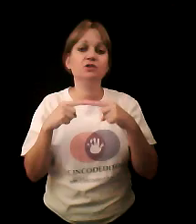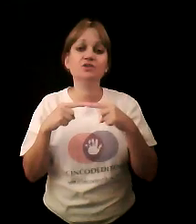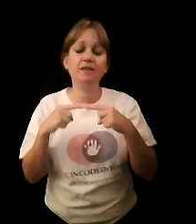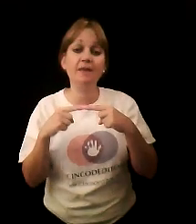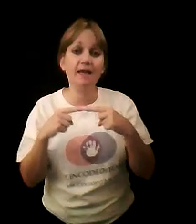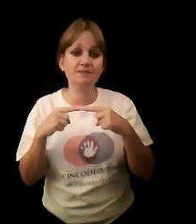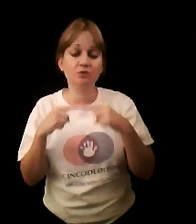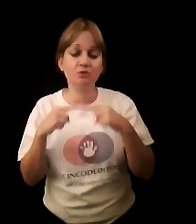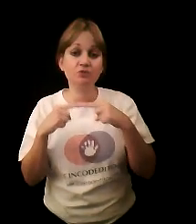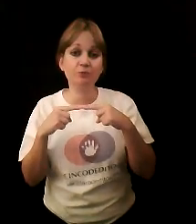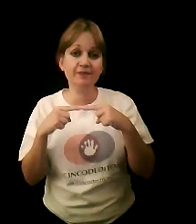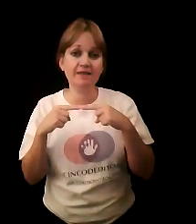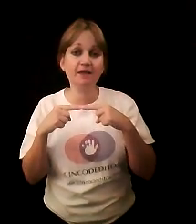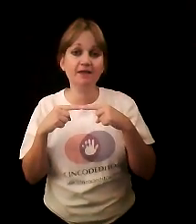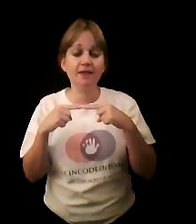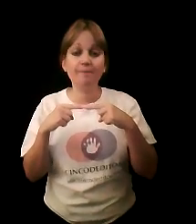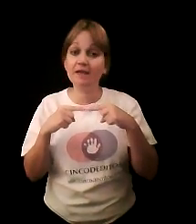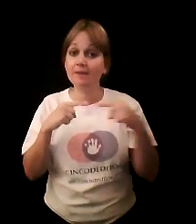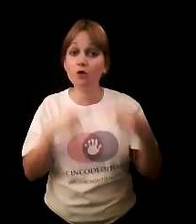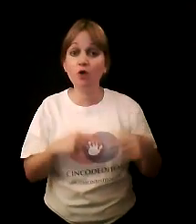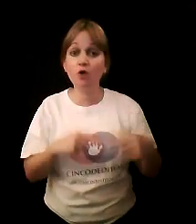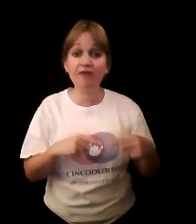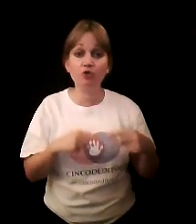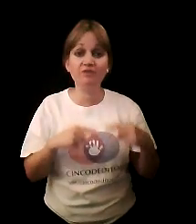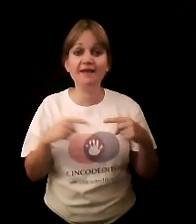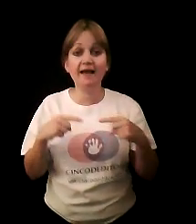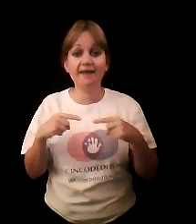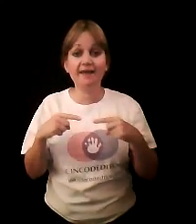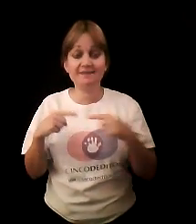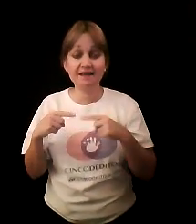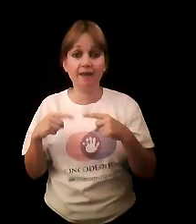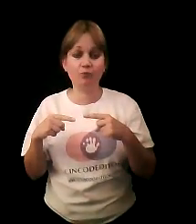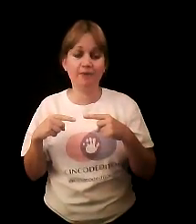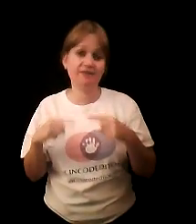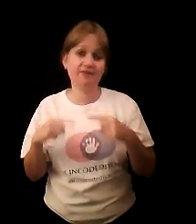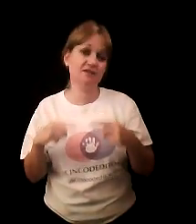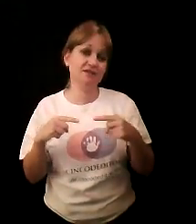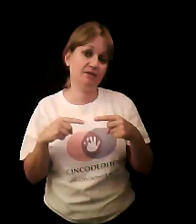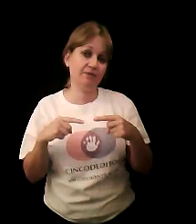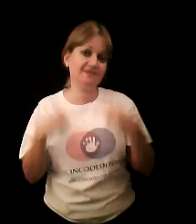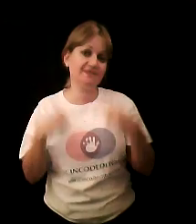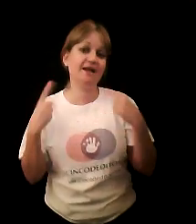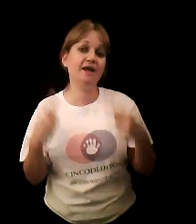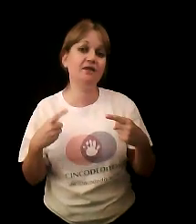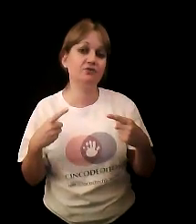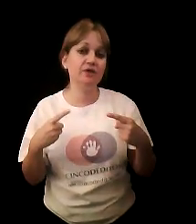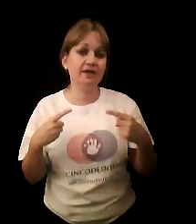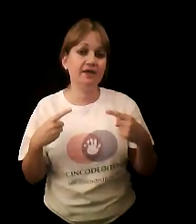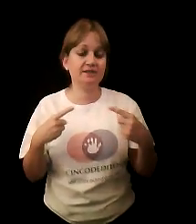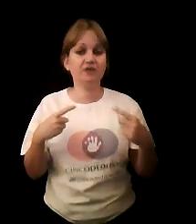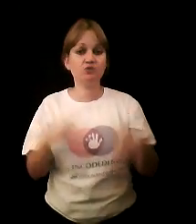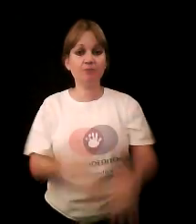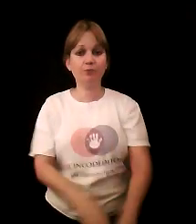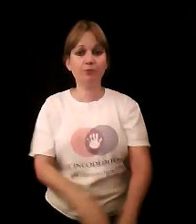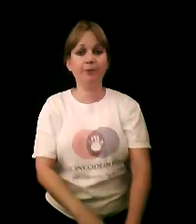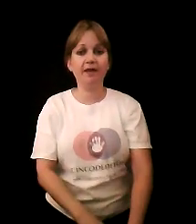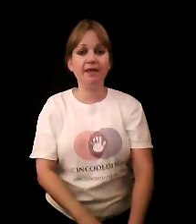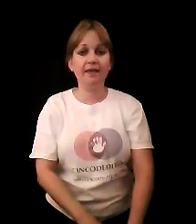Entonces, además, podemos aprovechar para llevarlo a donde esté la pupa. Es decir, si el bebé se ha caído y se ha hecho una pupa en